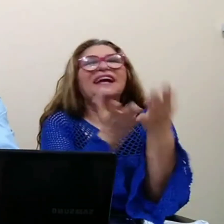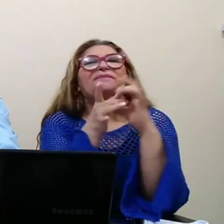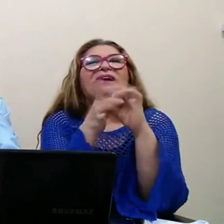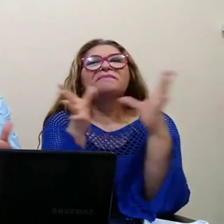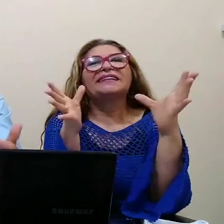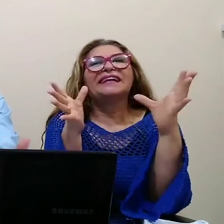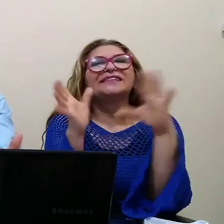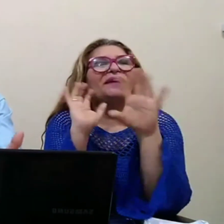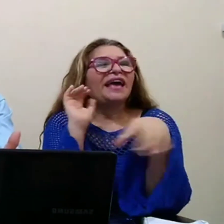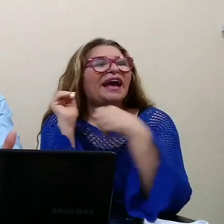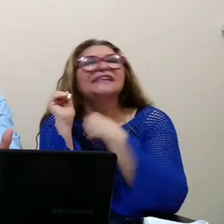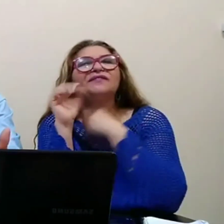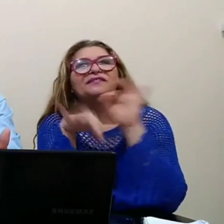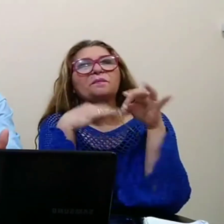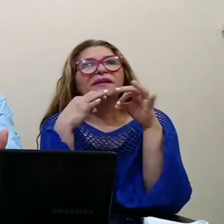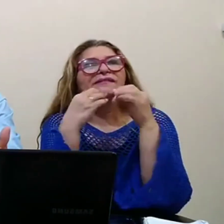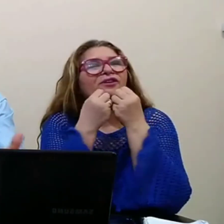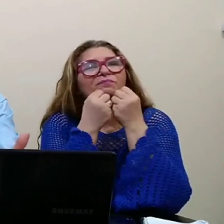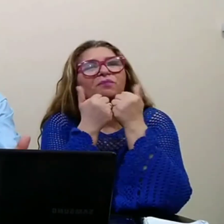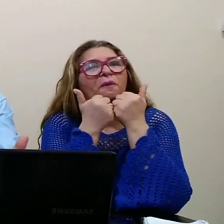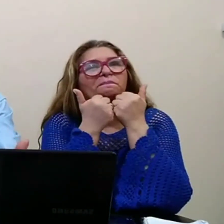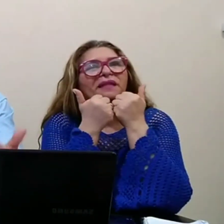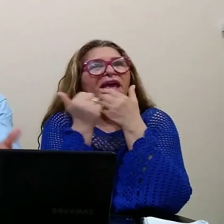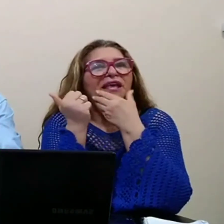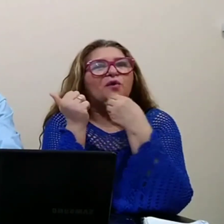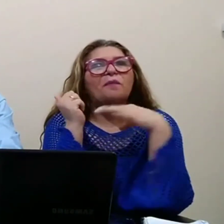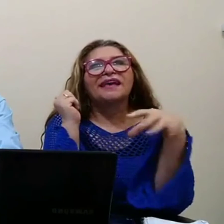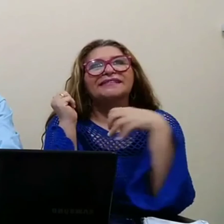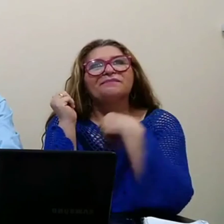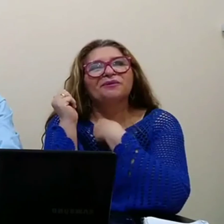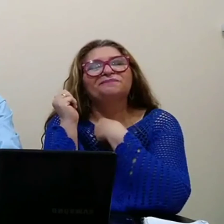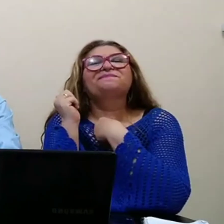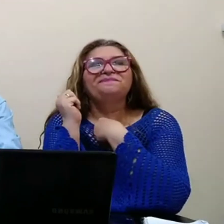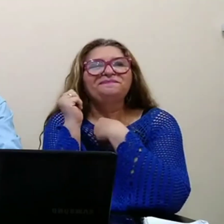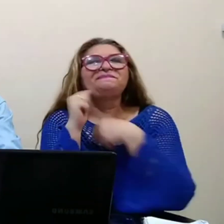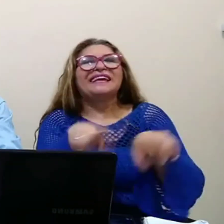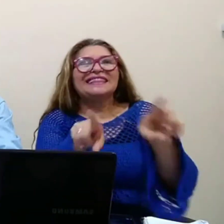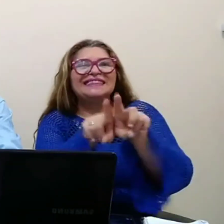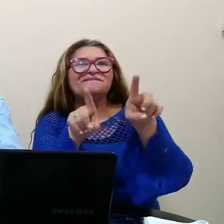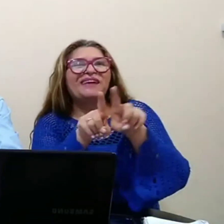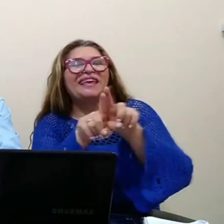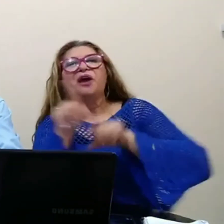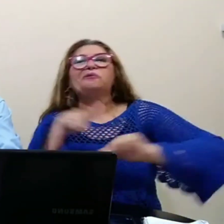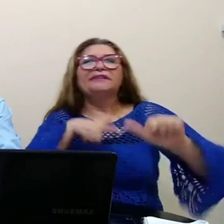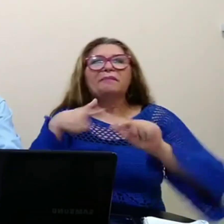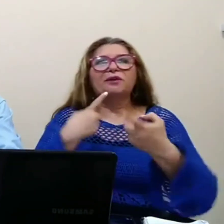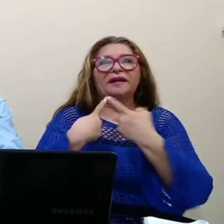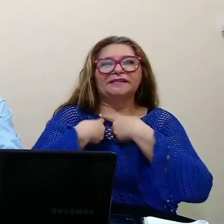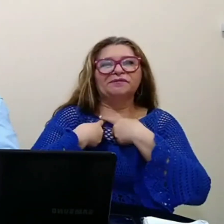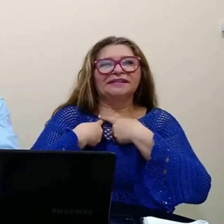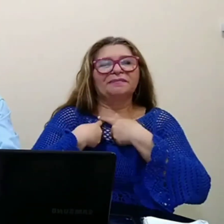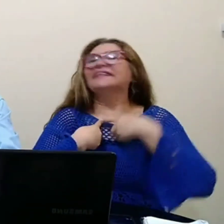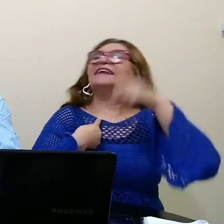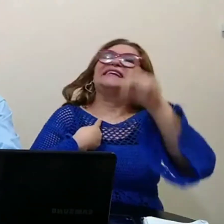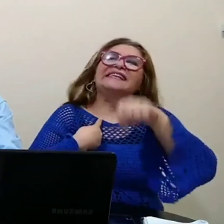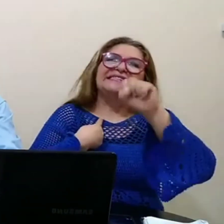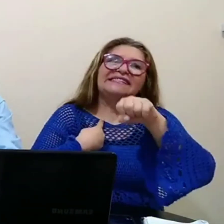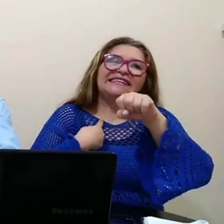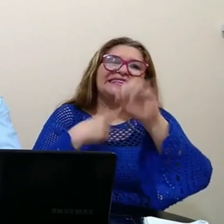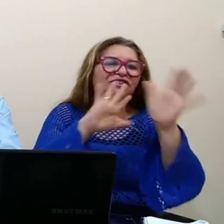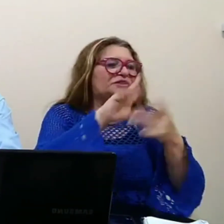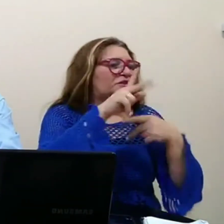libertação, a salvação, e também recebeu uma missão. Ele recebe a salvação, a libertação,